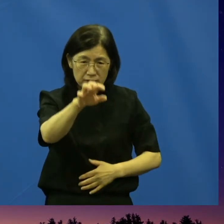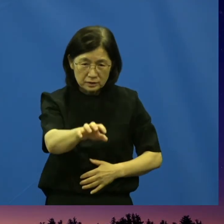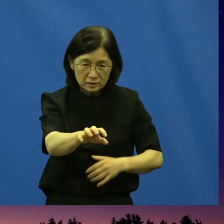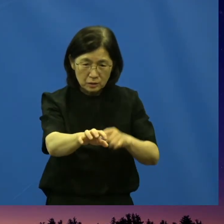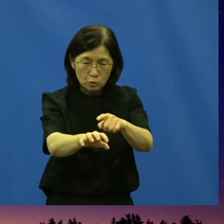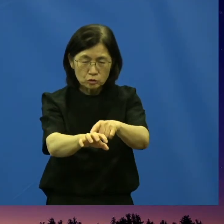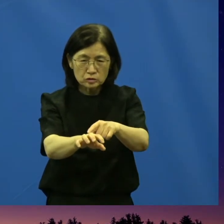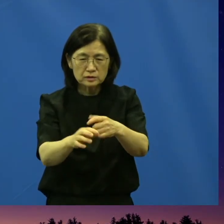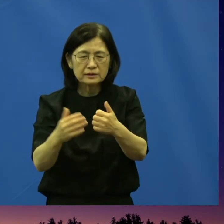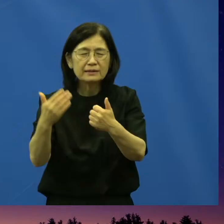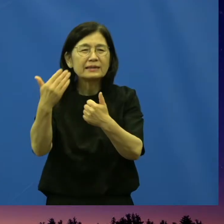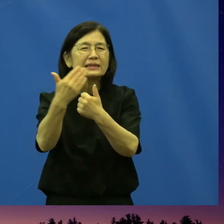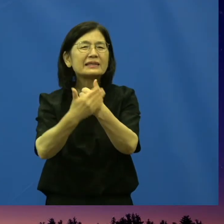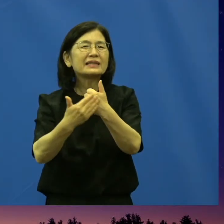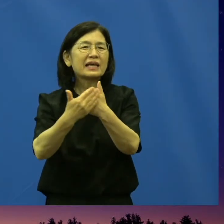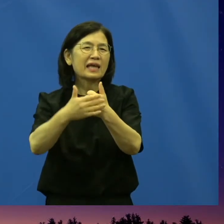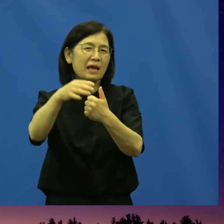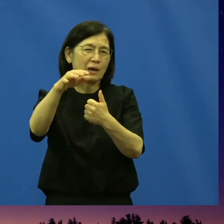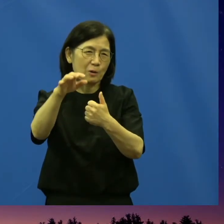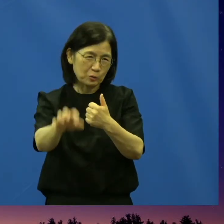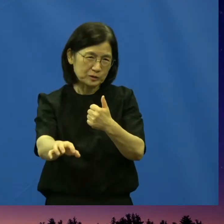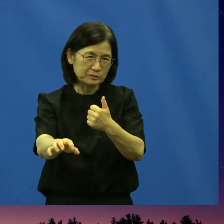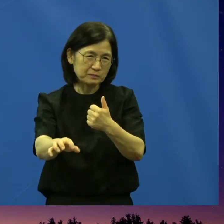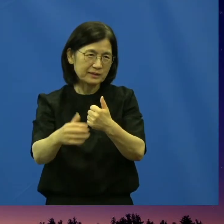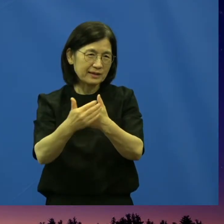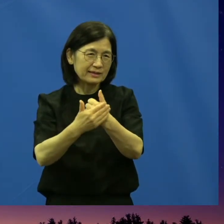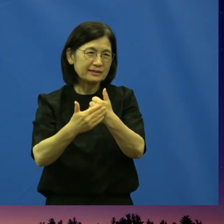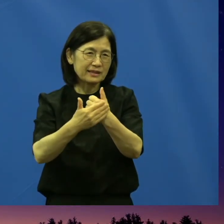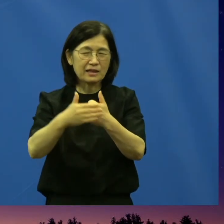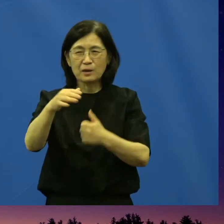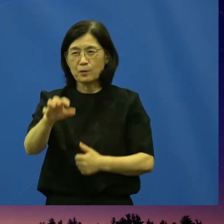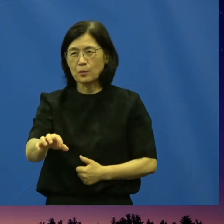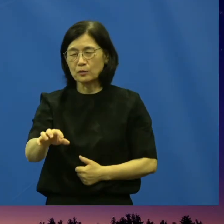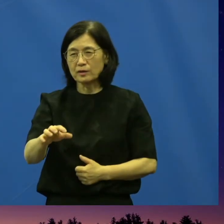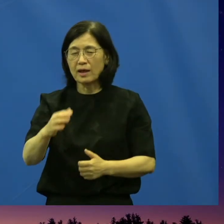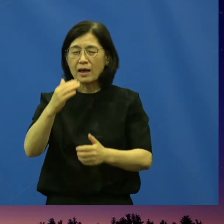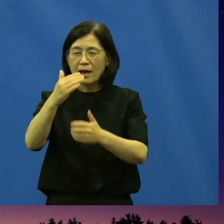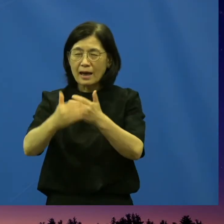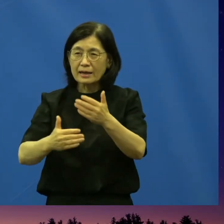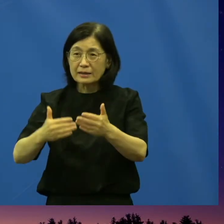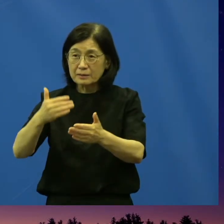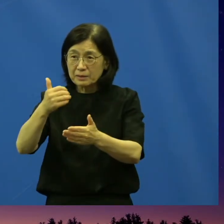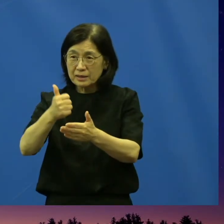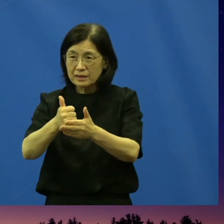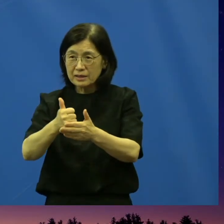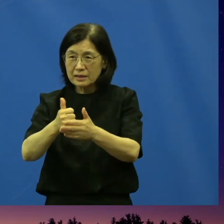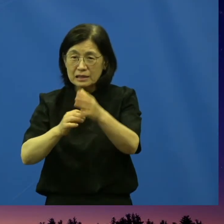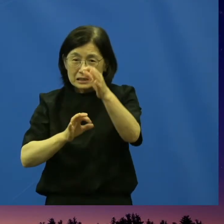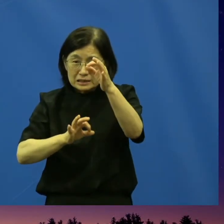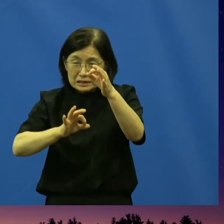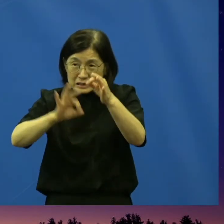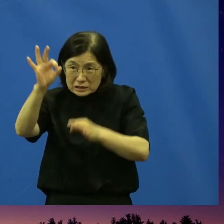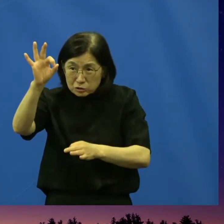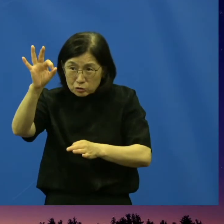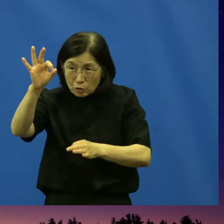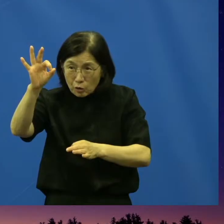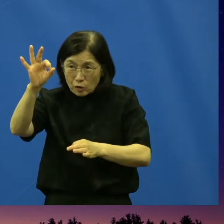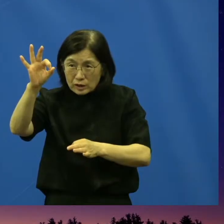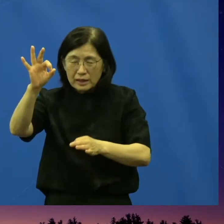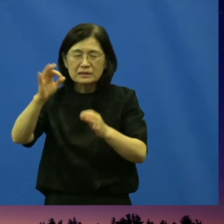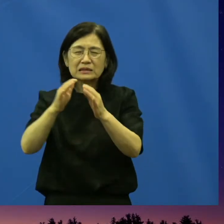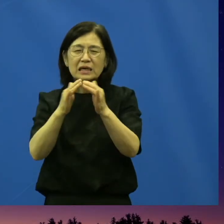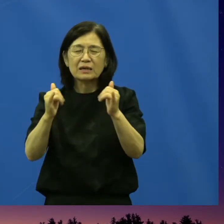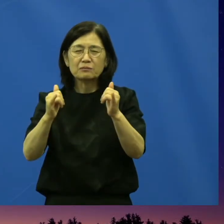속에 있던 사람들에게 은총의 장소다. 그래서 하나님이 피할 곳을 만들어 인도하신다는 거죠. 그래서 여러분